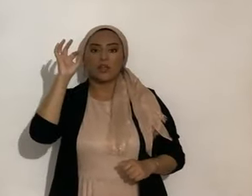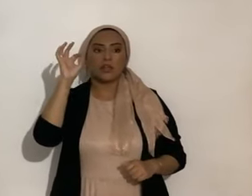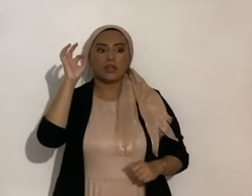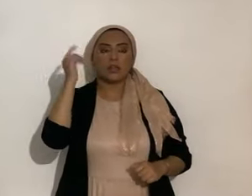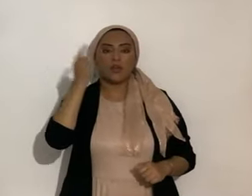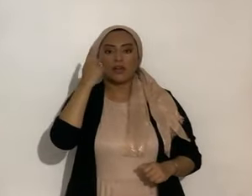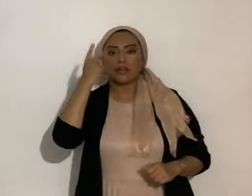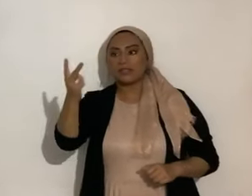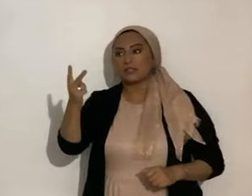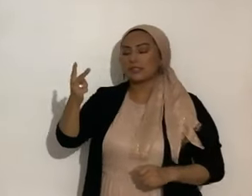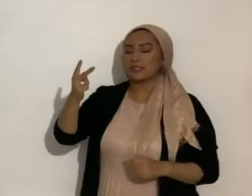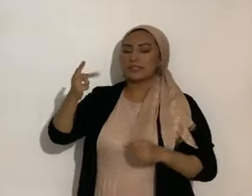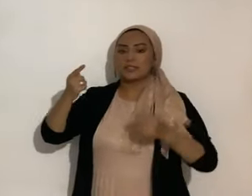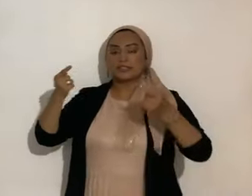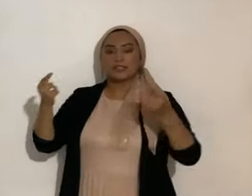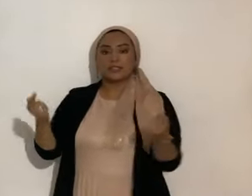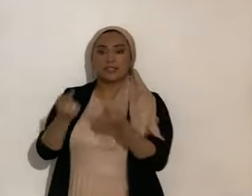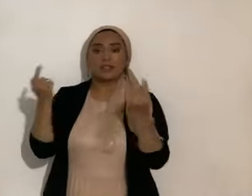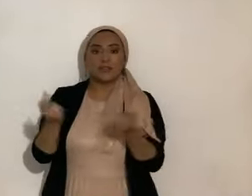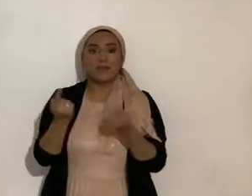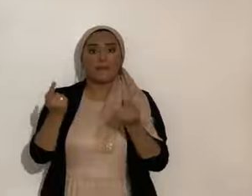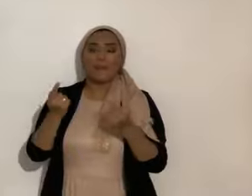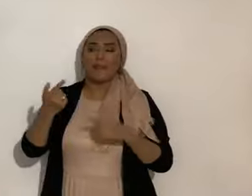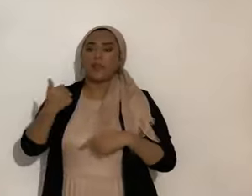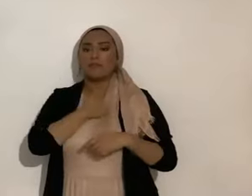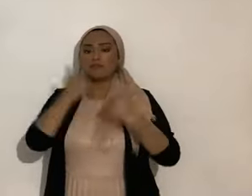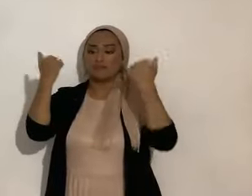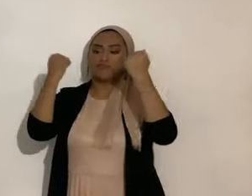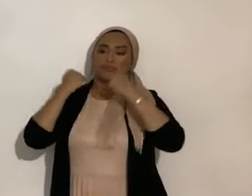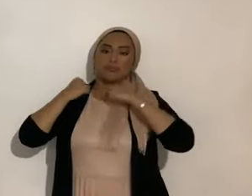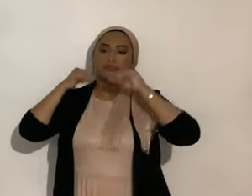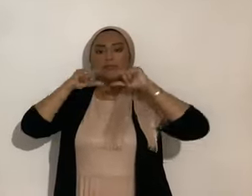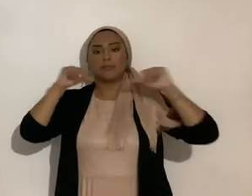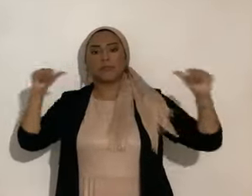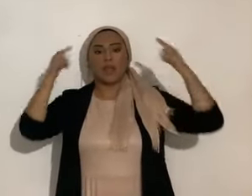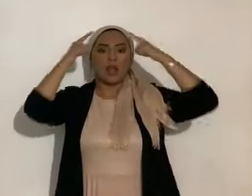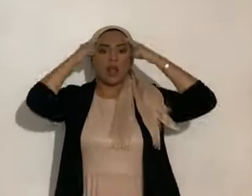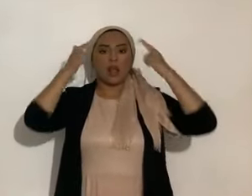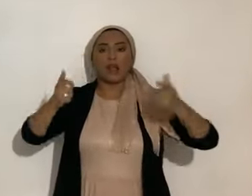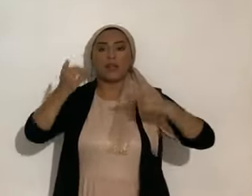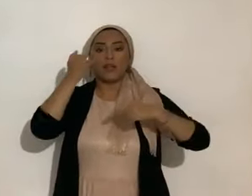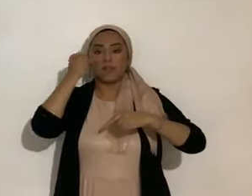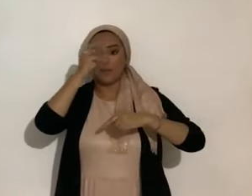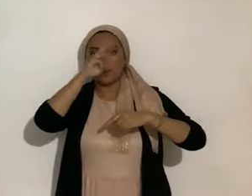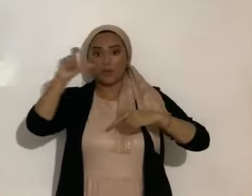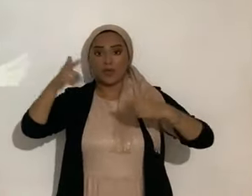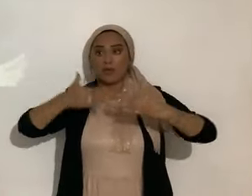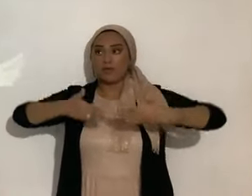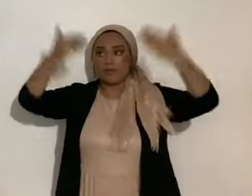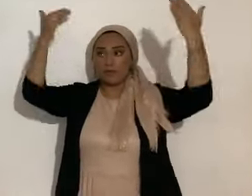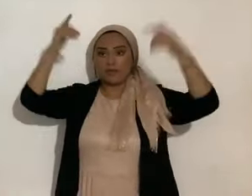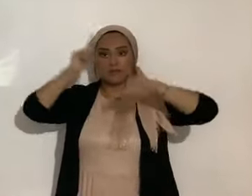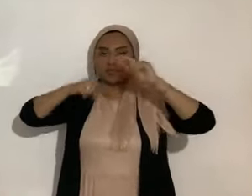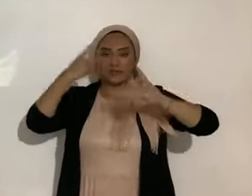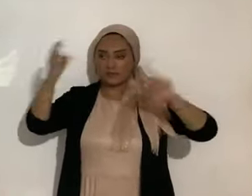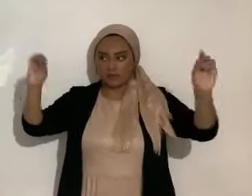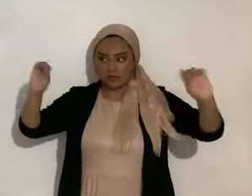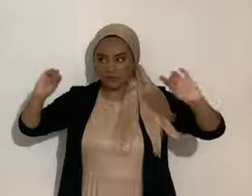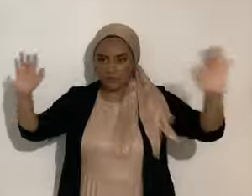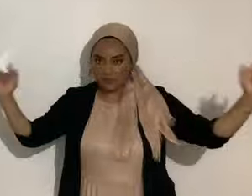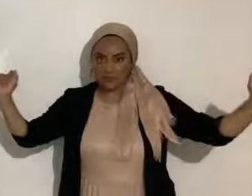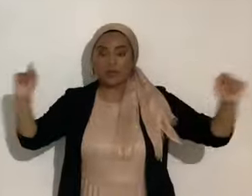el bloque de pecado y se venera y demás. Y aunque ese muro es invisible porque no